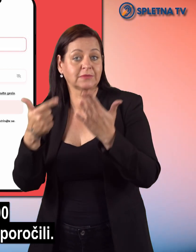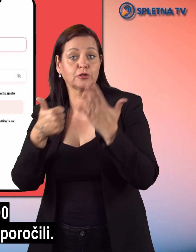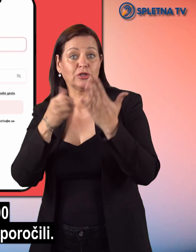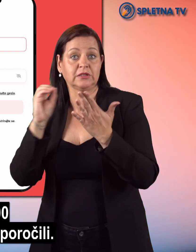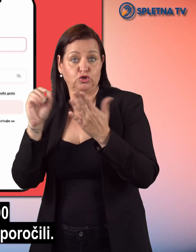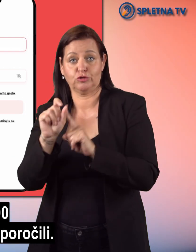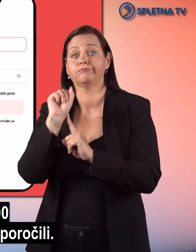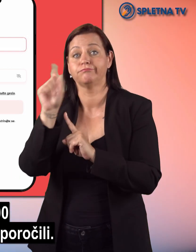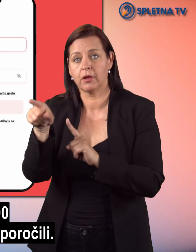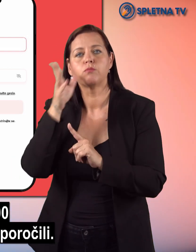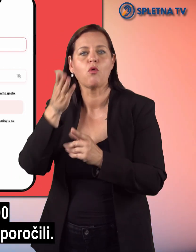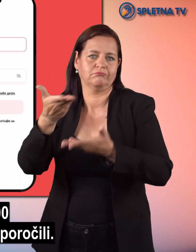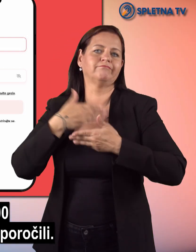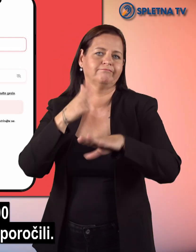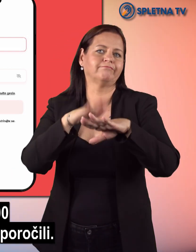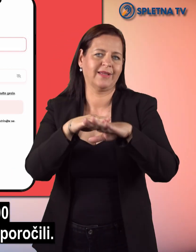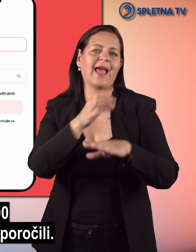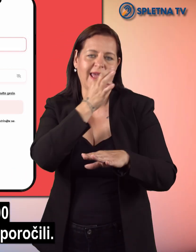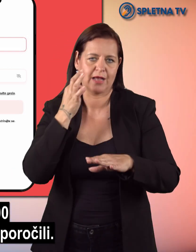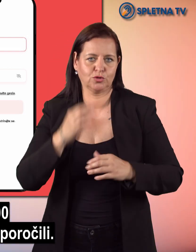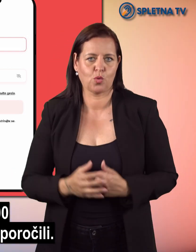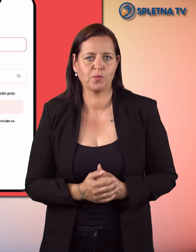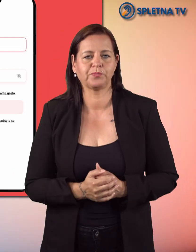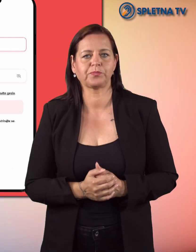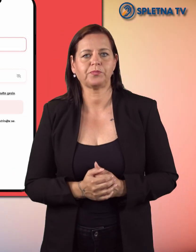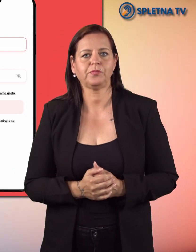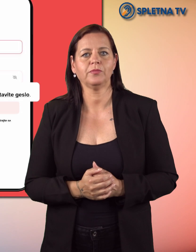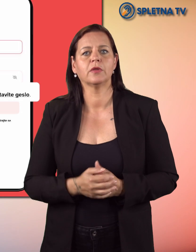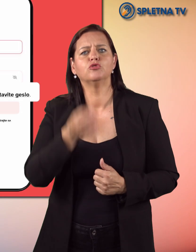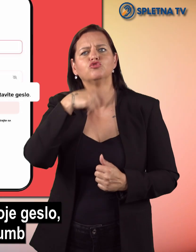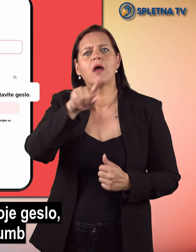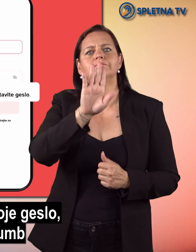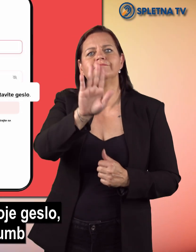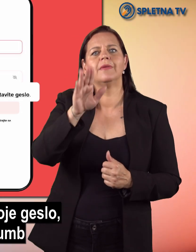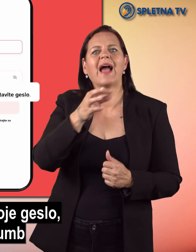777 600 in vam ga bodo sporočili.